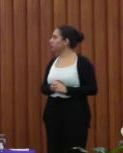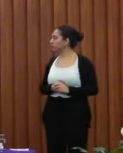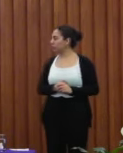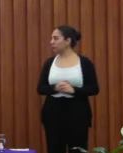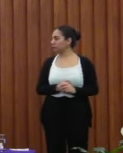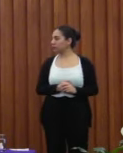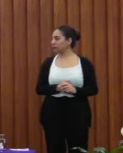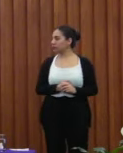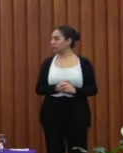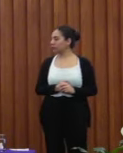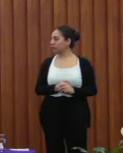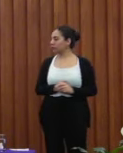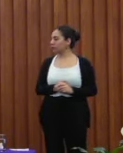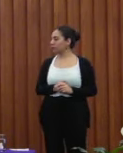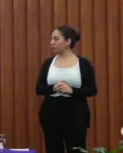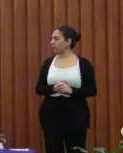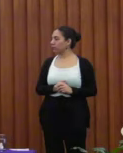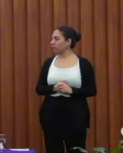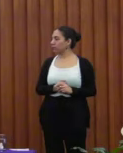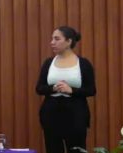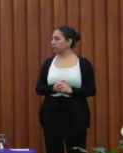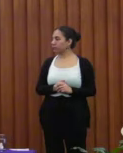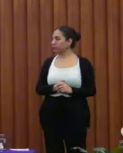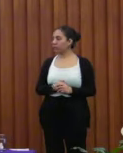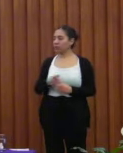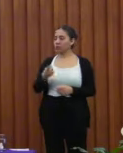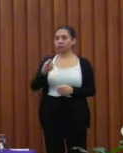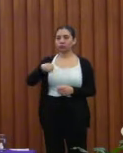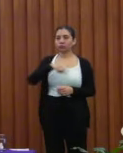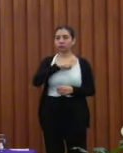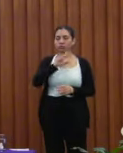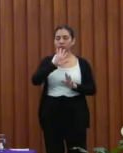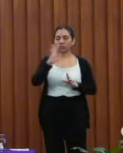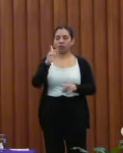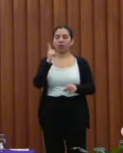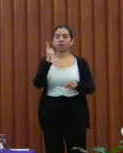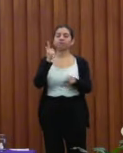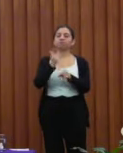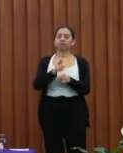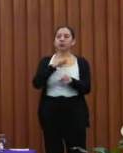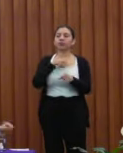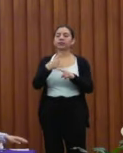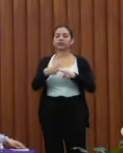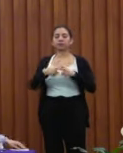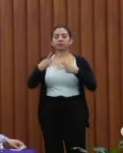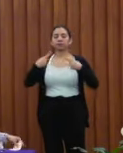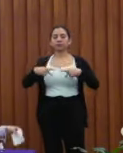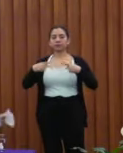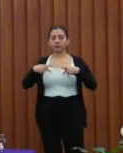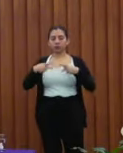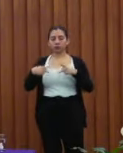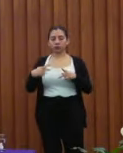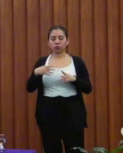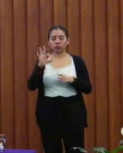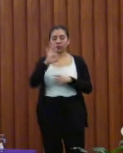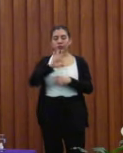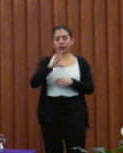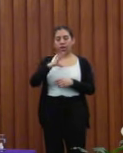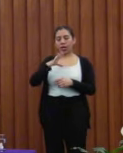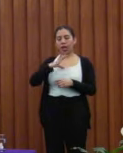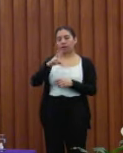En cuanto nosotros quisimos identificar aquellas víctimas que fueron que sufrieron violencia